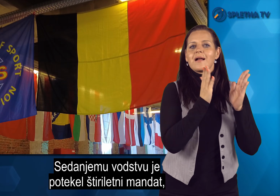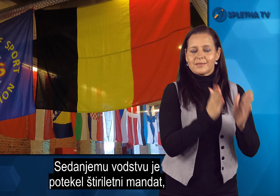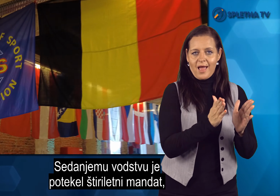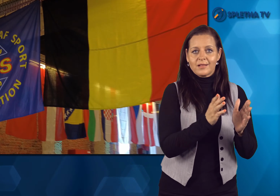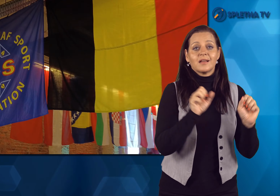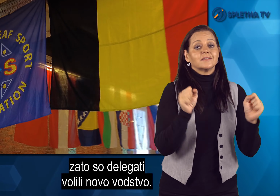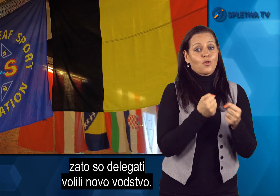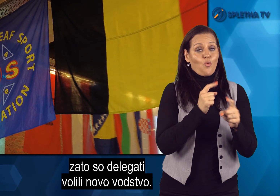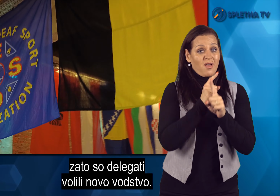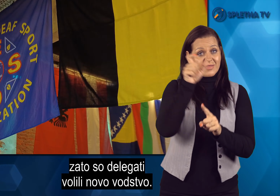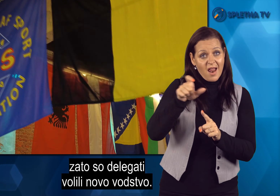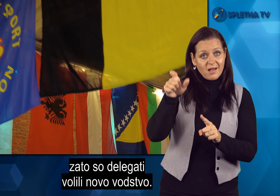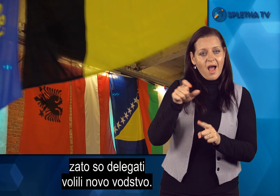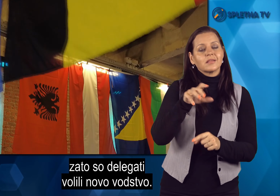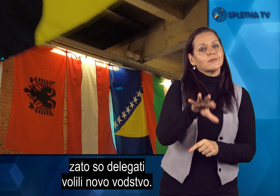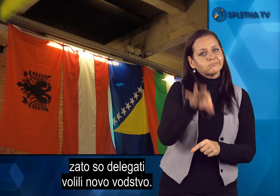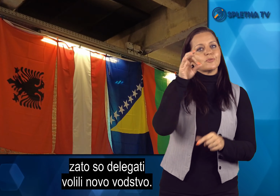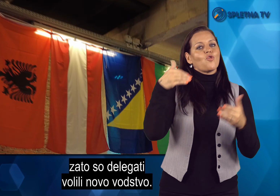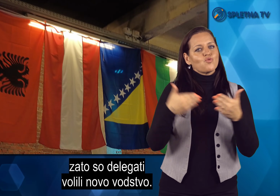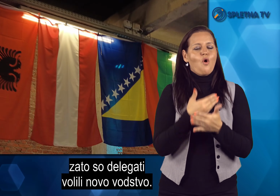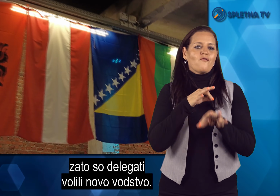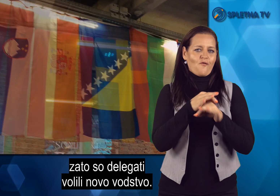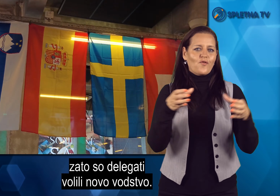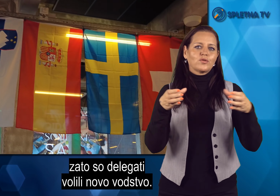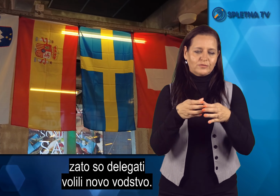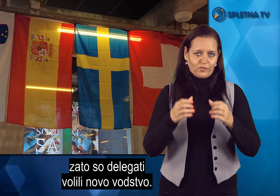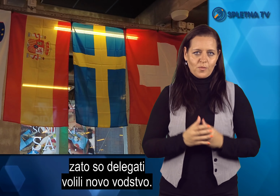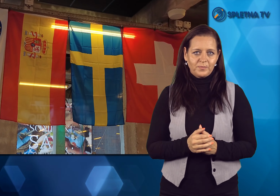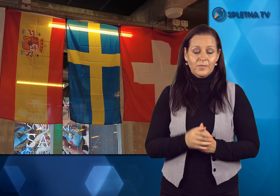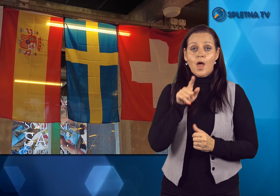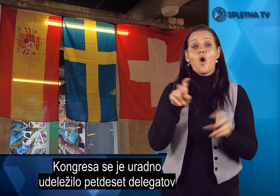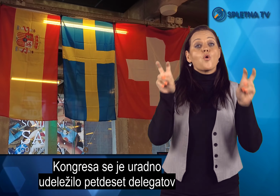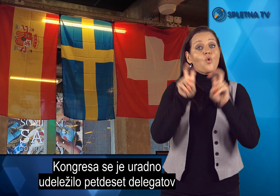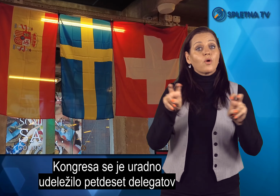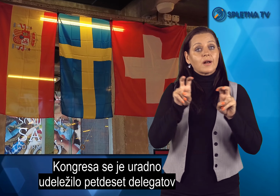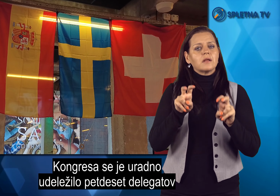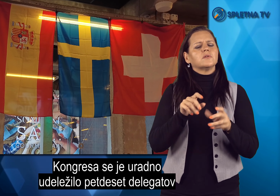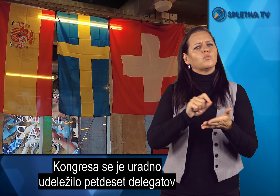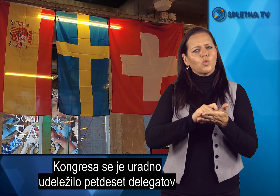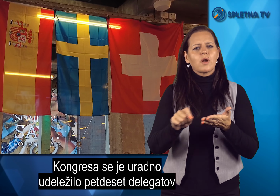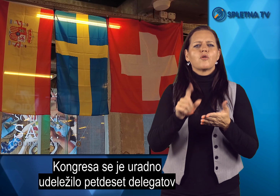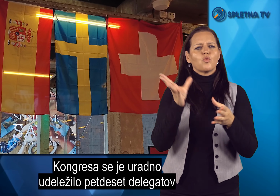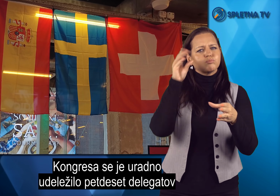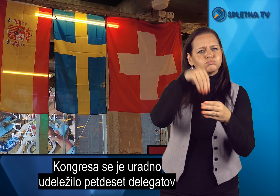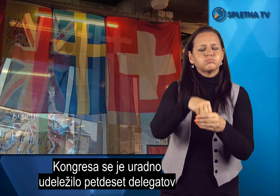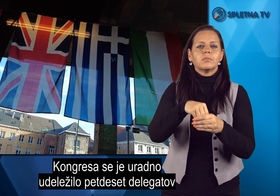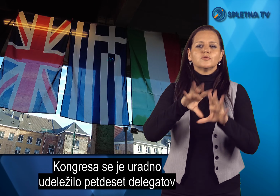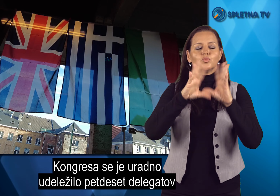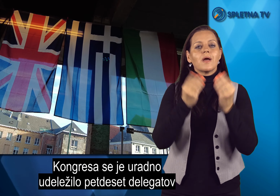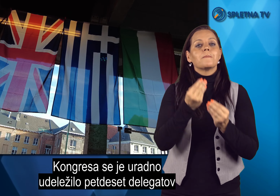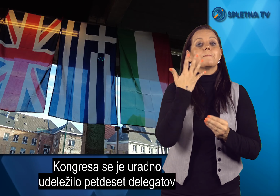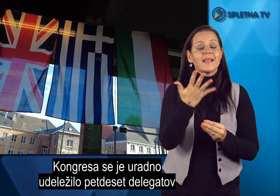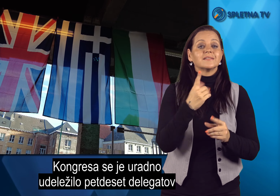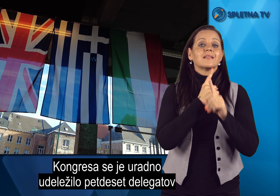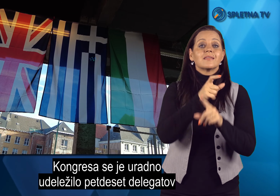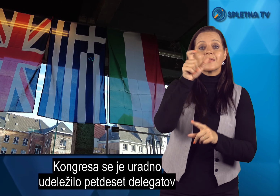štiriletni mandat, zato so delegati volili novo vodstvo. Kongresa se je uradno udeležilo 50